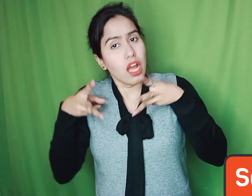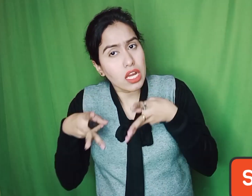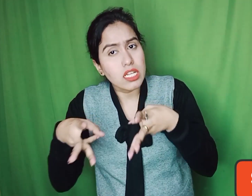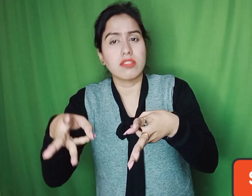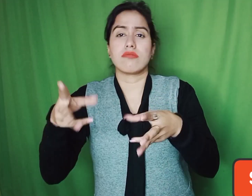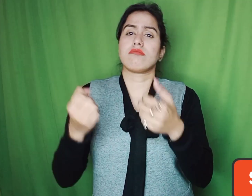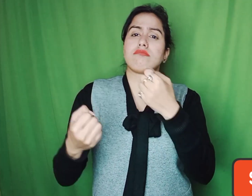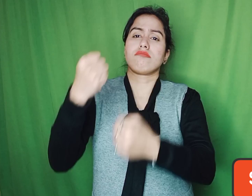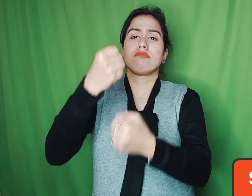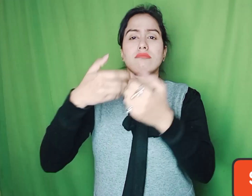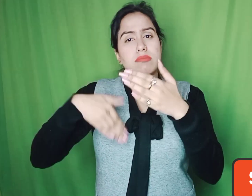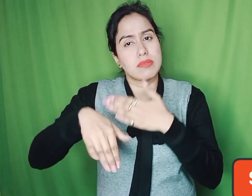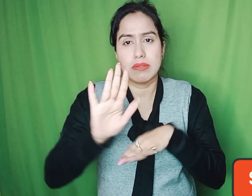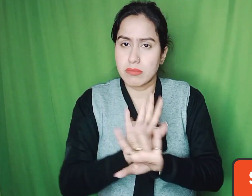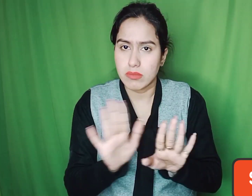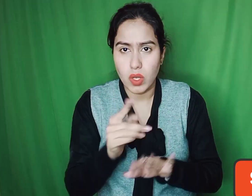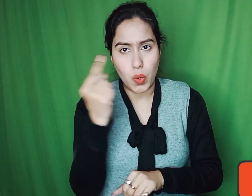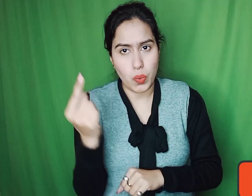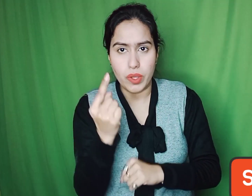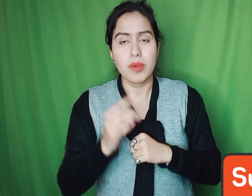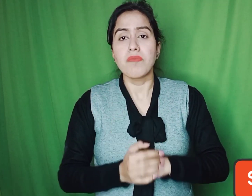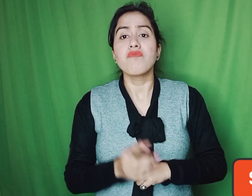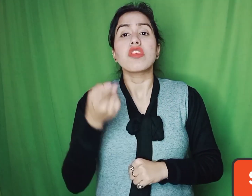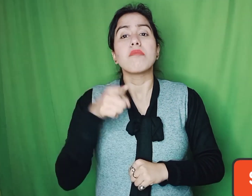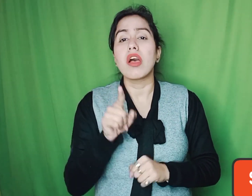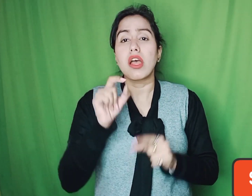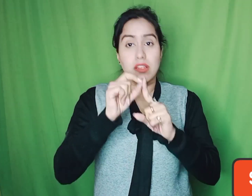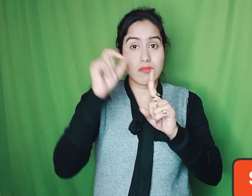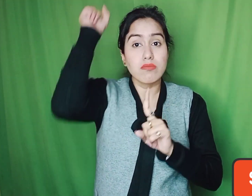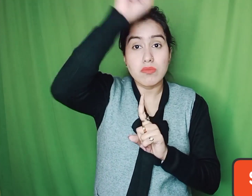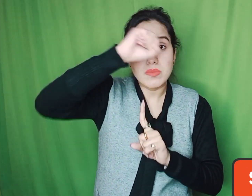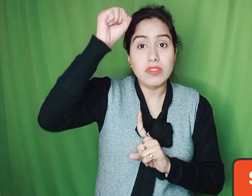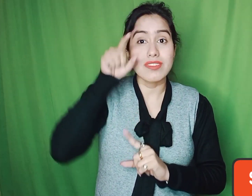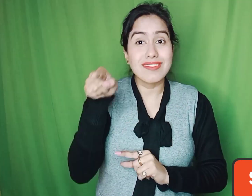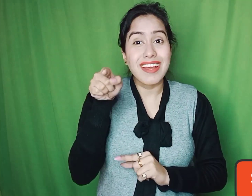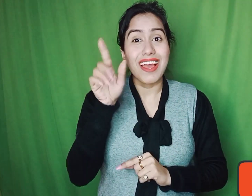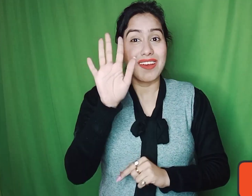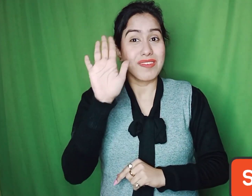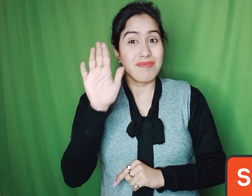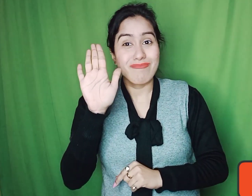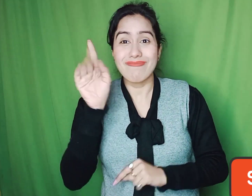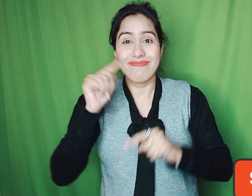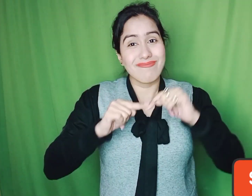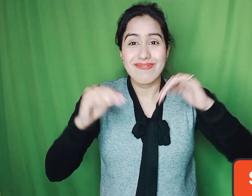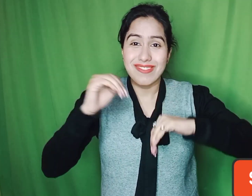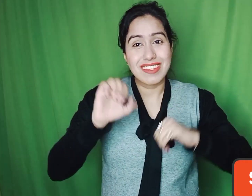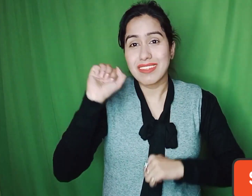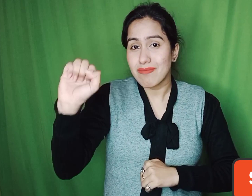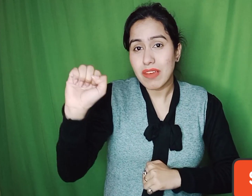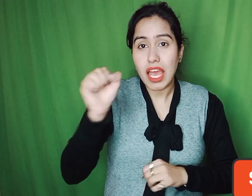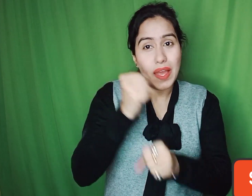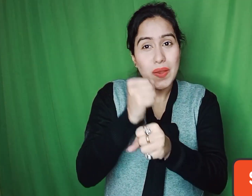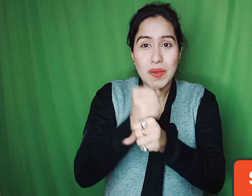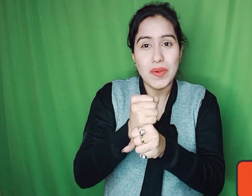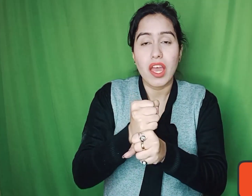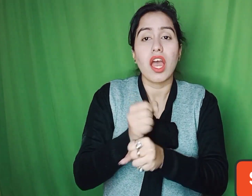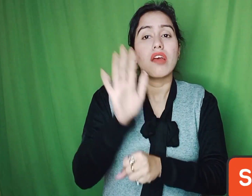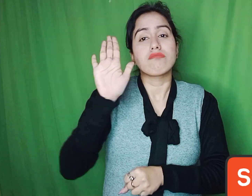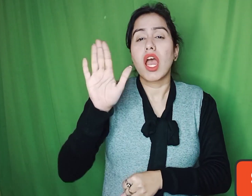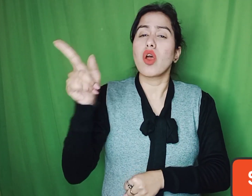अब रोड से जाएंगे। लेकिन उससे पहले पंजाब सरकार ने यह हरी झंडी दिखा दी थी कि रोड के रास्ते से वह आएंगे तो वह